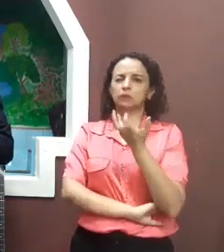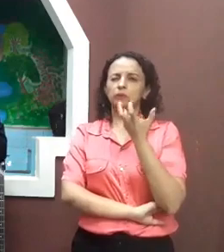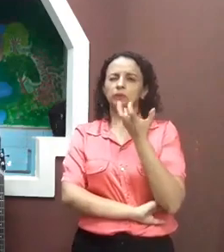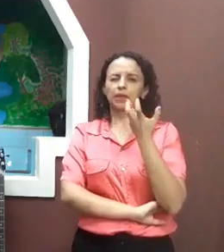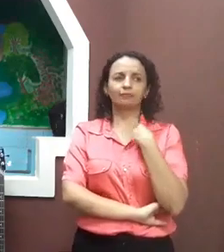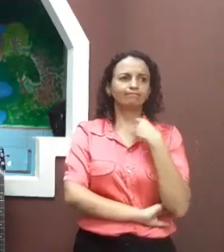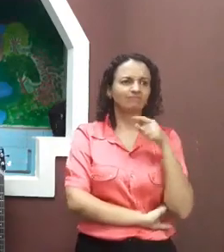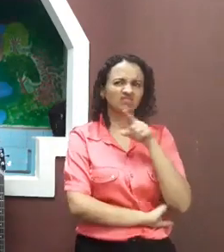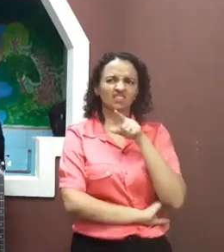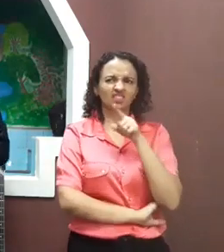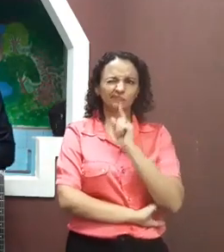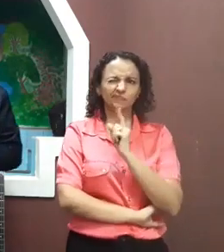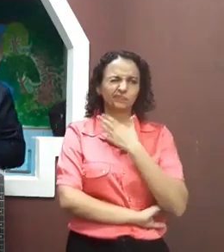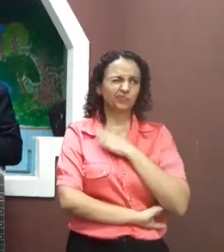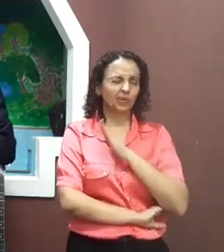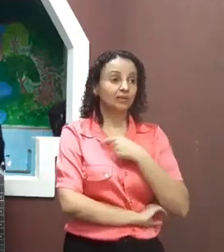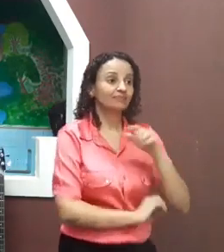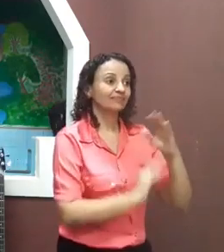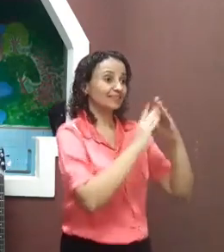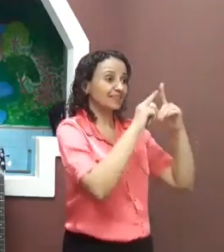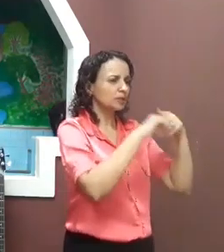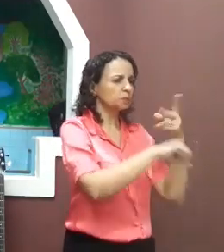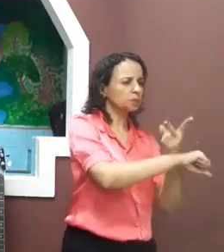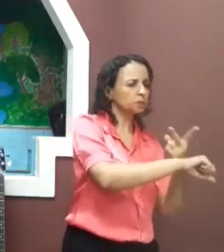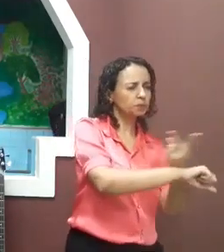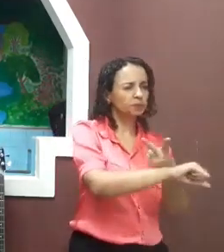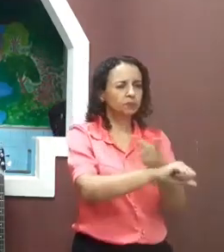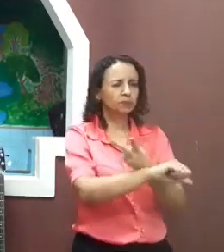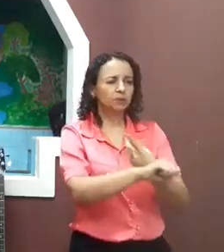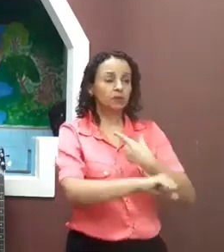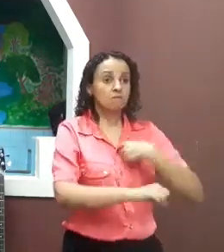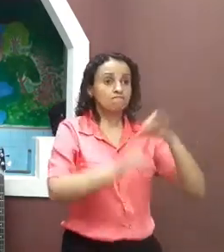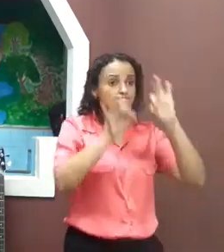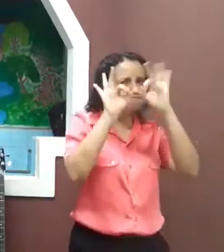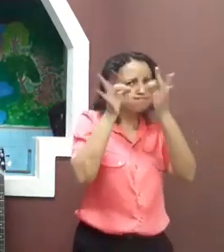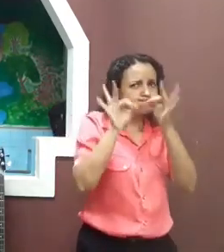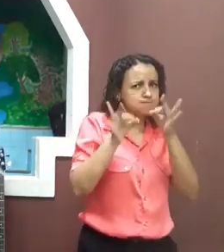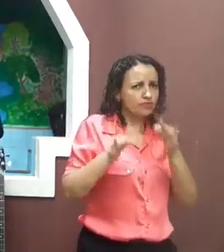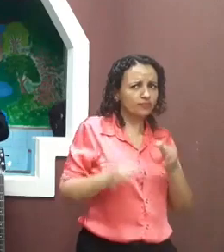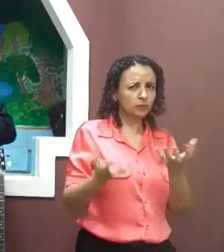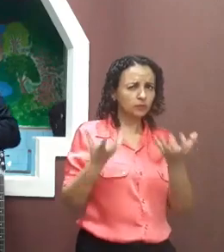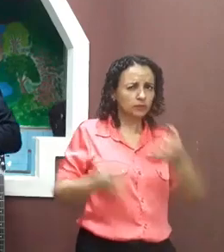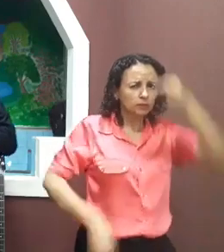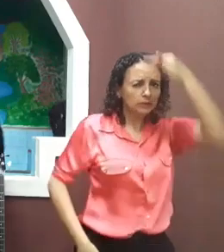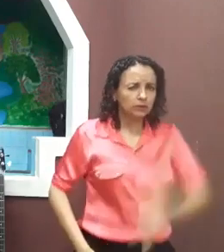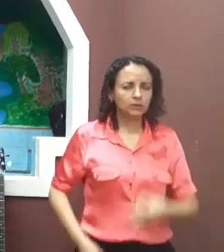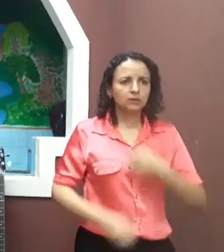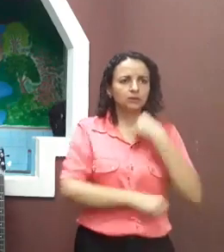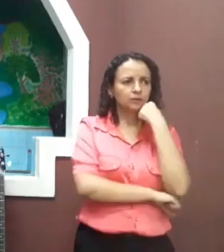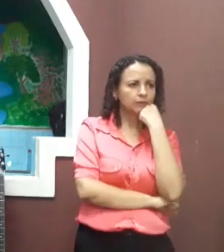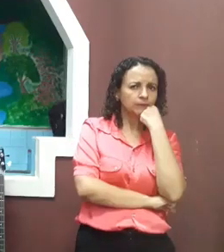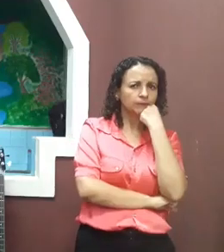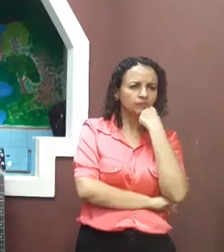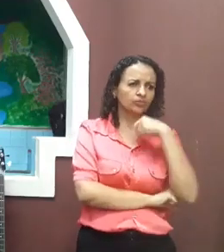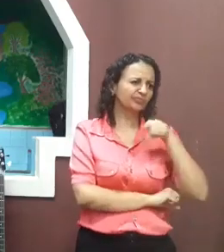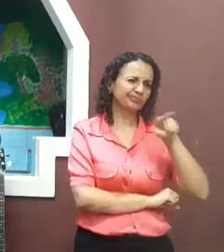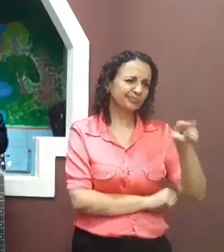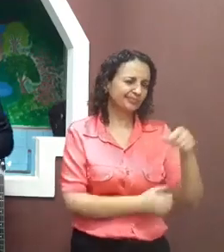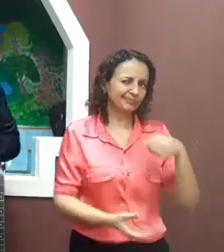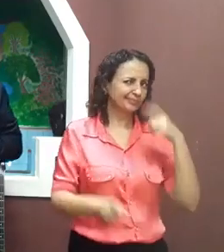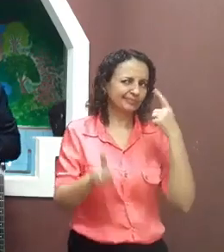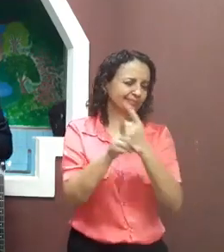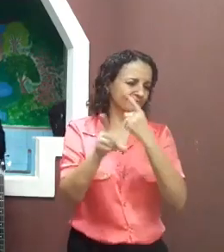me preparar, ou a igreja perfeita, ou ser a pessoa perfeita da igreja. Você vai ficar a vida inteira isso aí. Pode ficar tranquilo, você vai ficar a